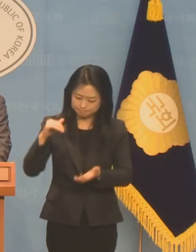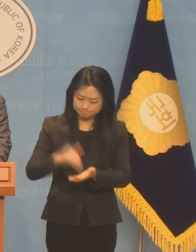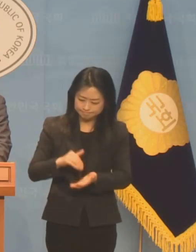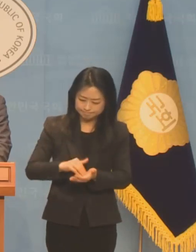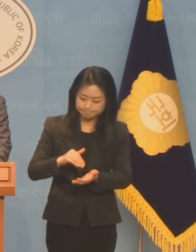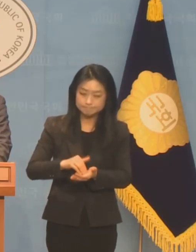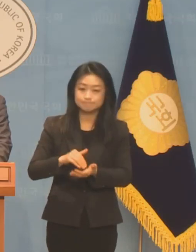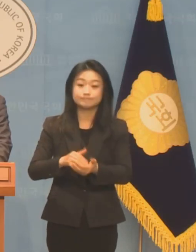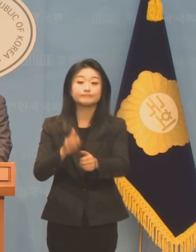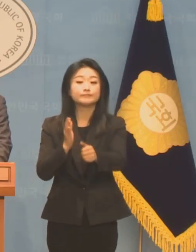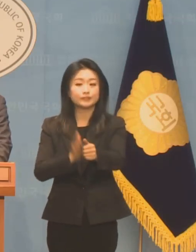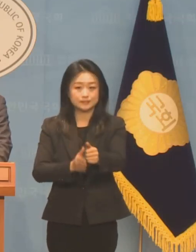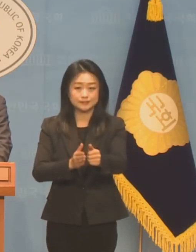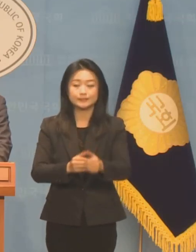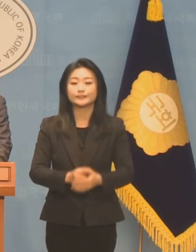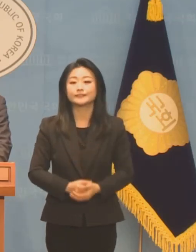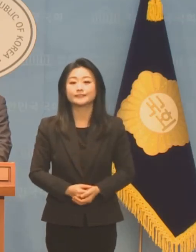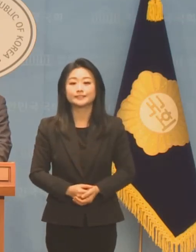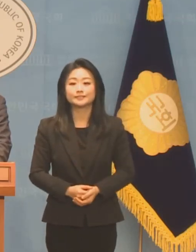반성과 성찰을 해야 합니다.